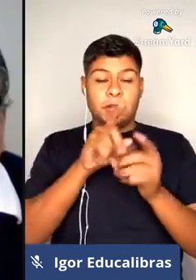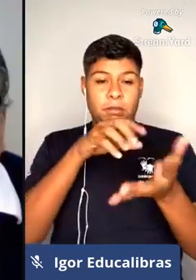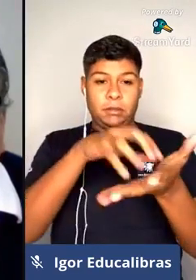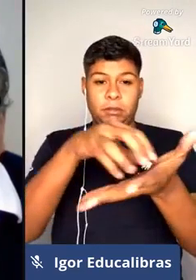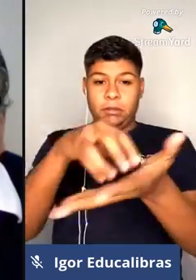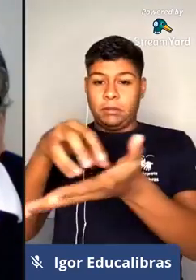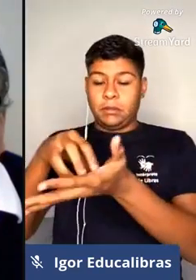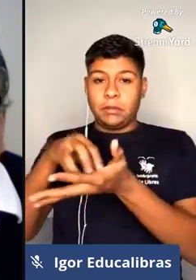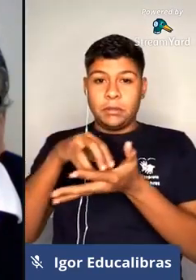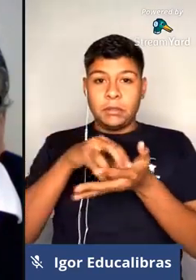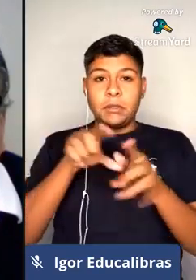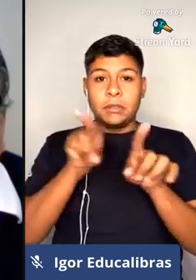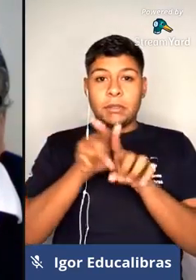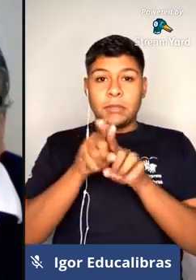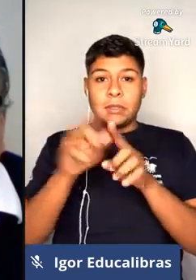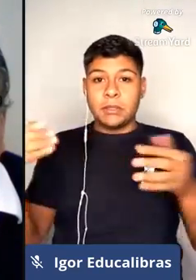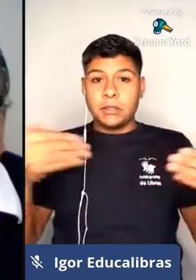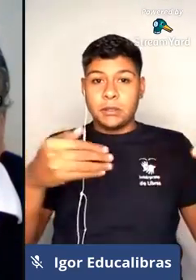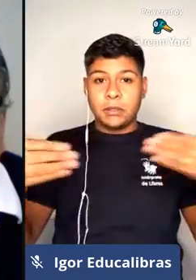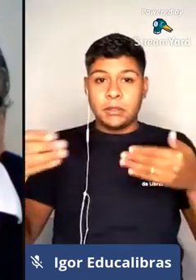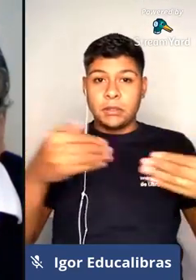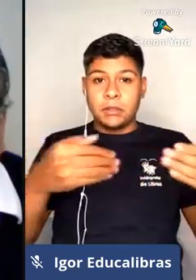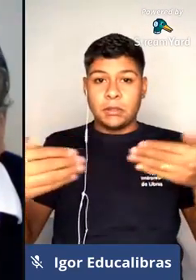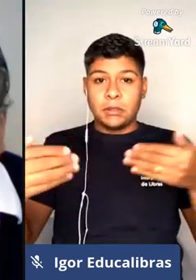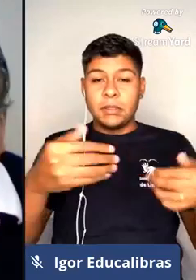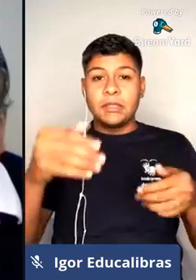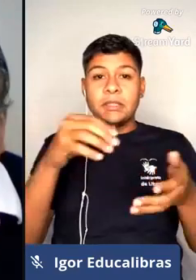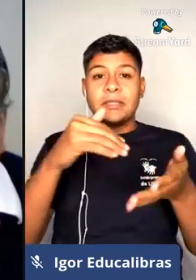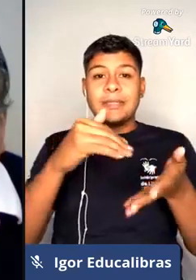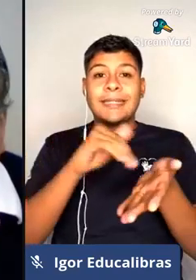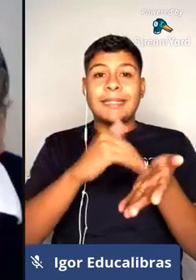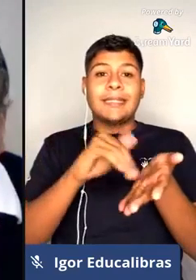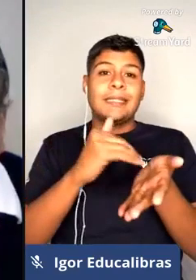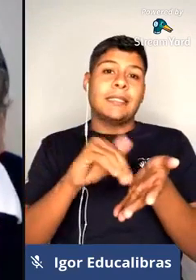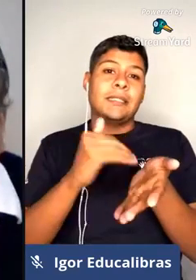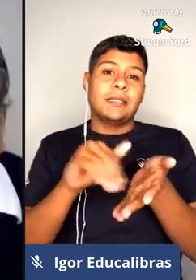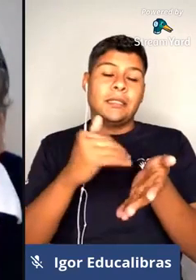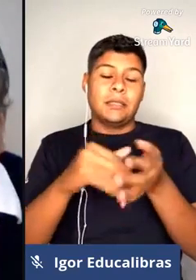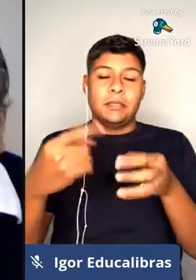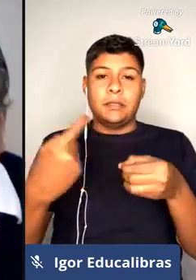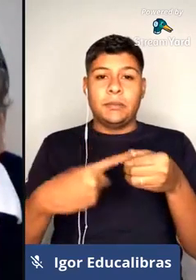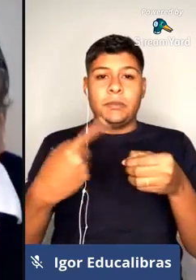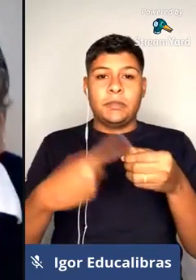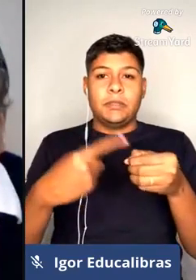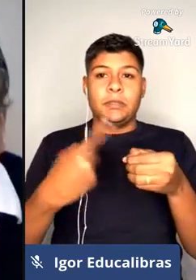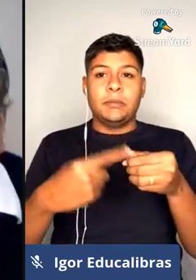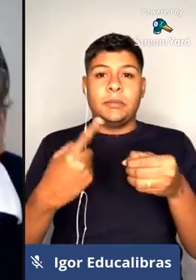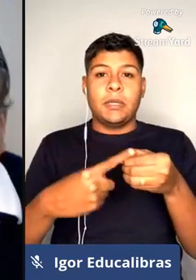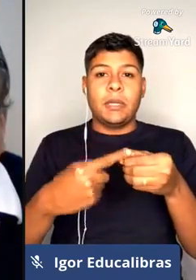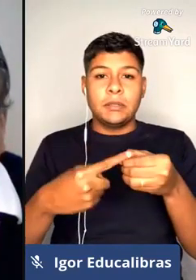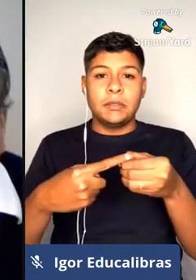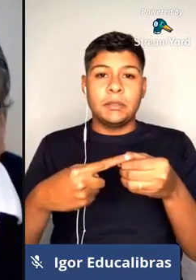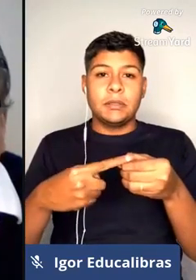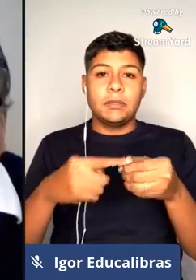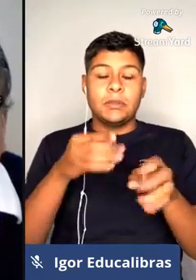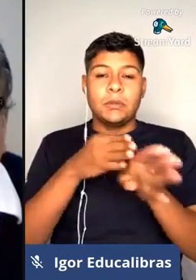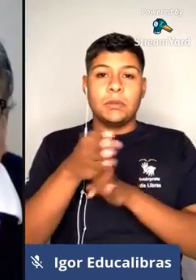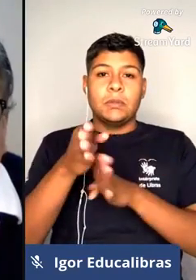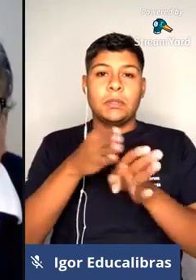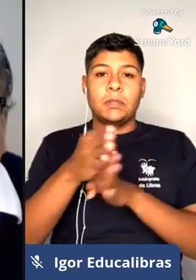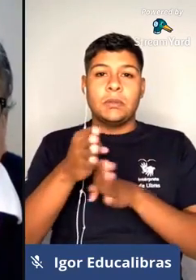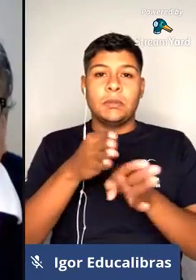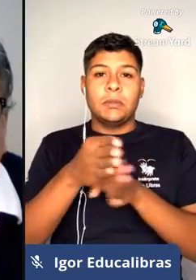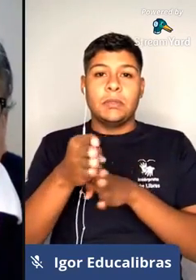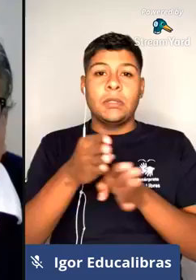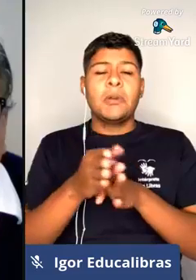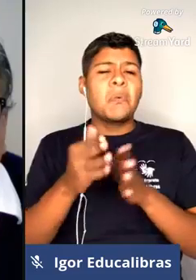e participação de 6 secretarias municipais no Conselho.